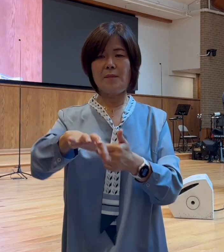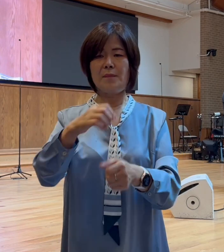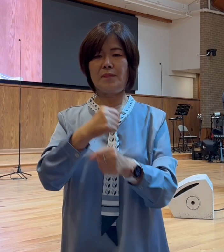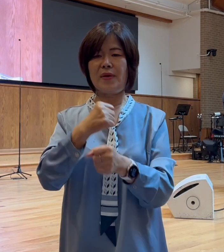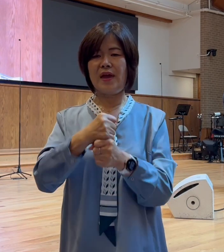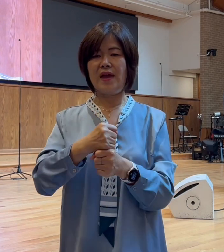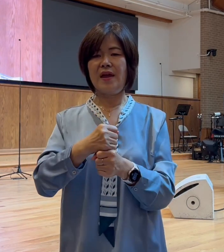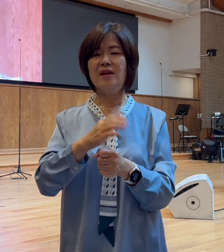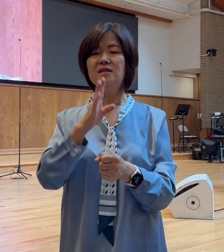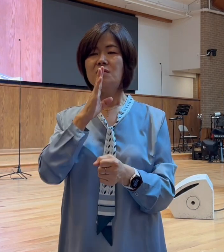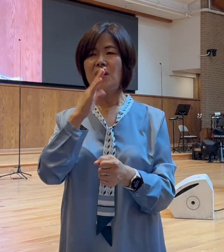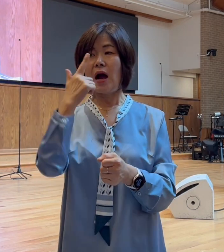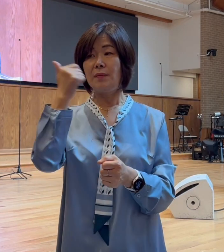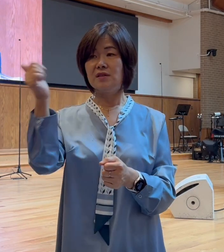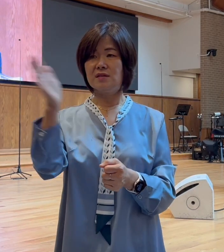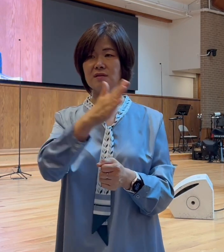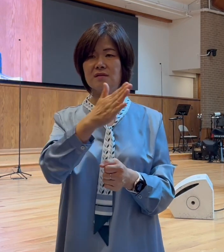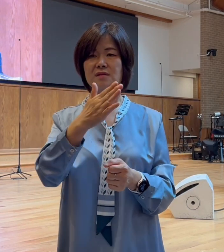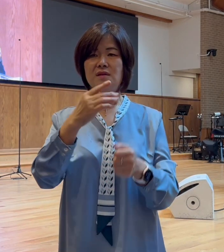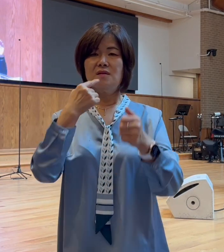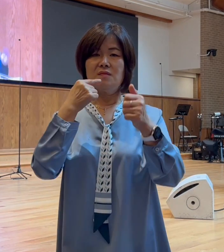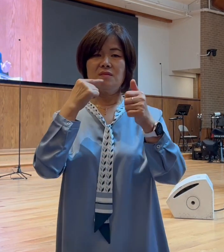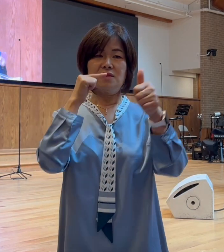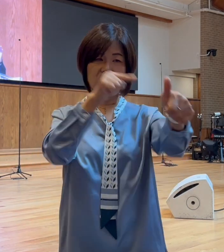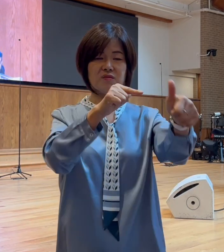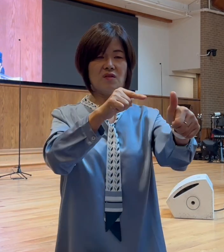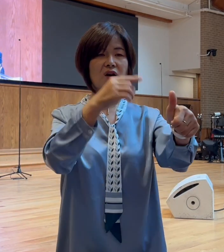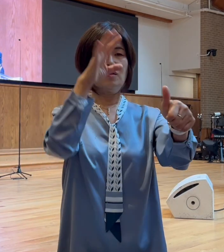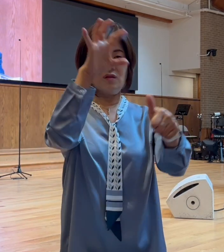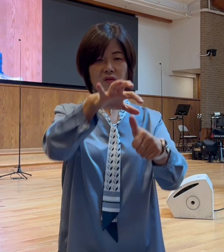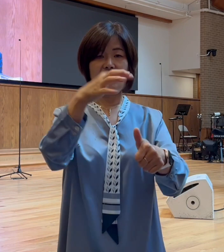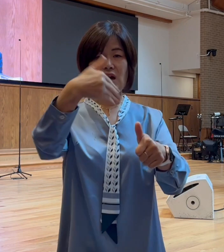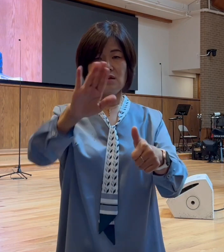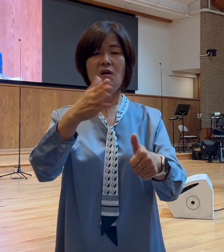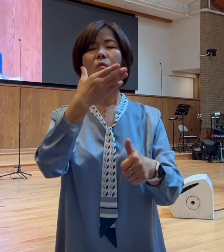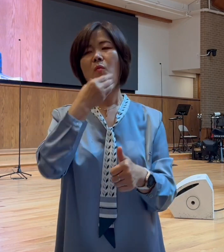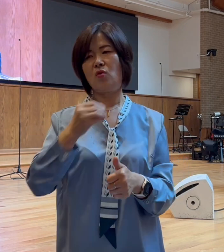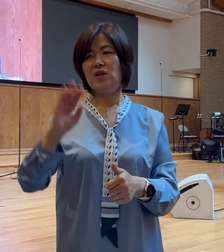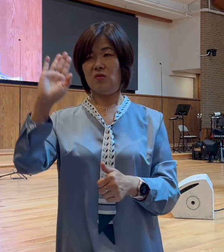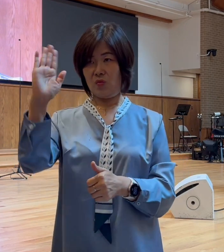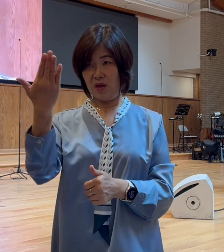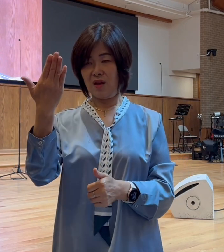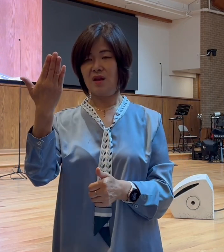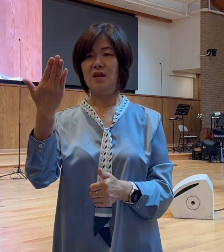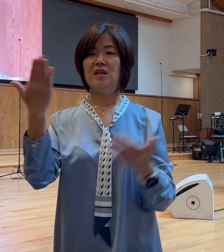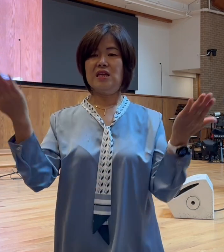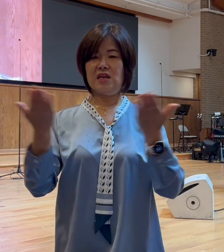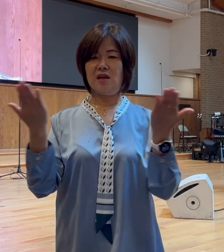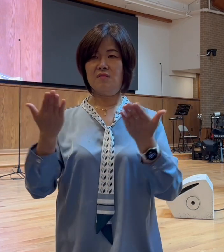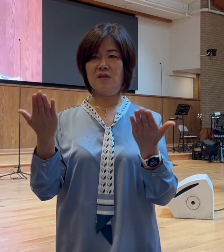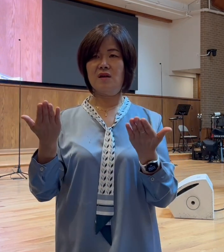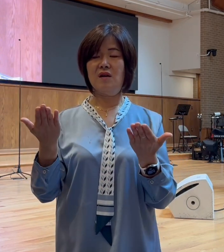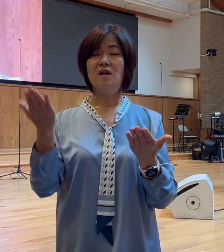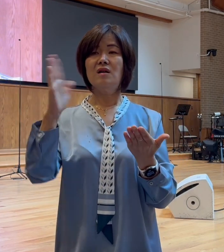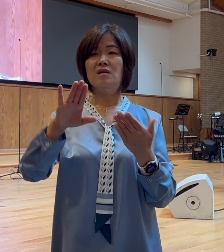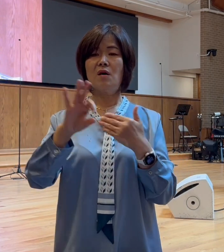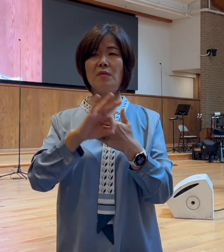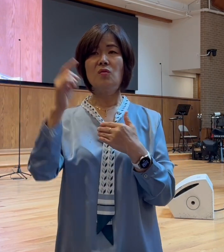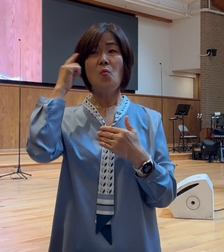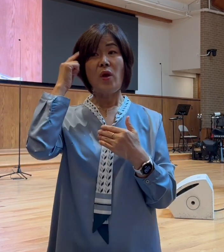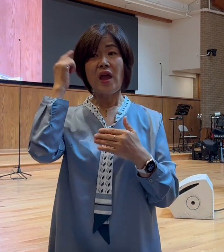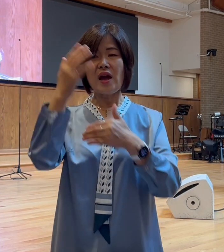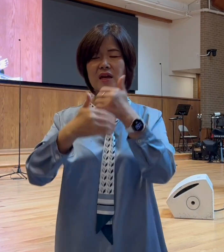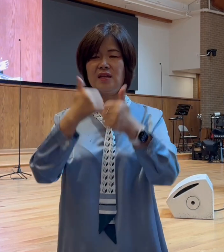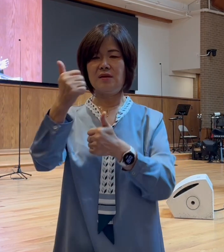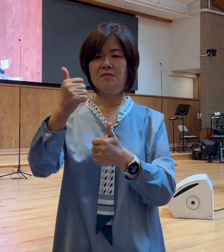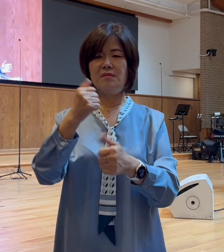아버지 집으로부터 하나님이 지시하는 곳으로 가서 거기서 보게 되는 거죠. 그러면 굳이 그러면 왜 하나님이